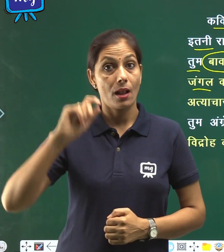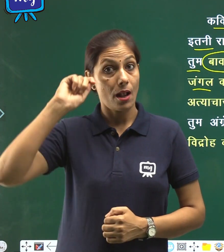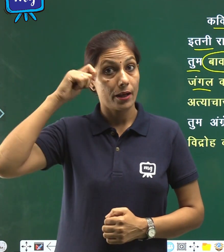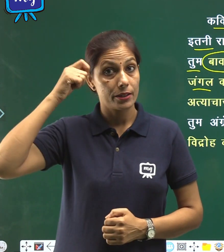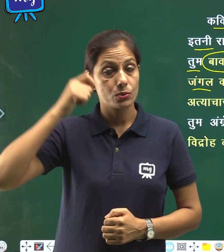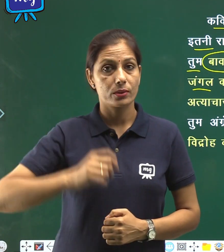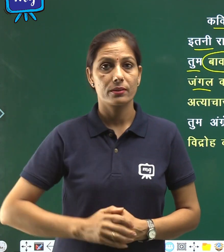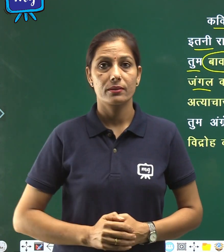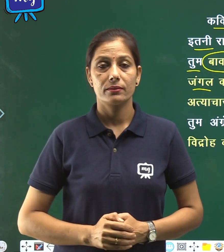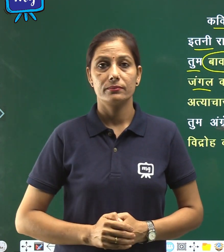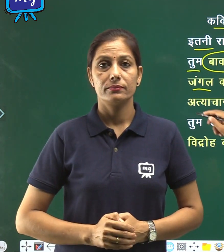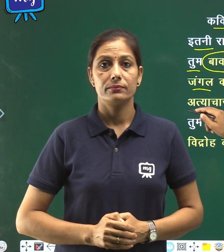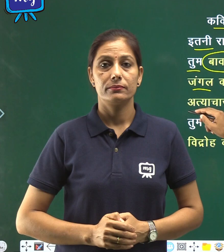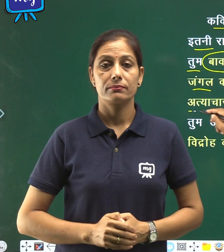के